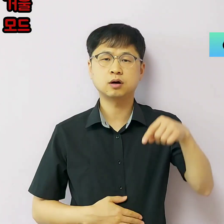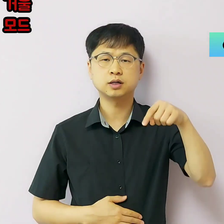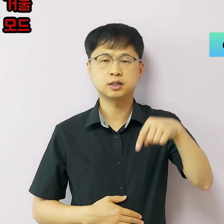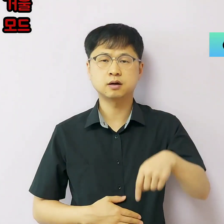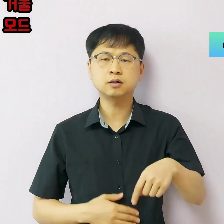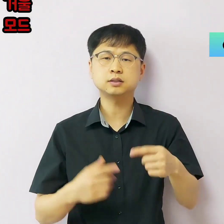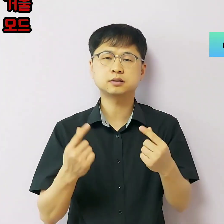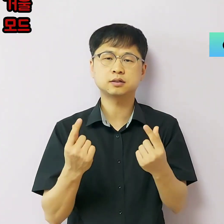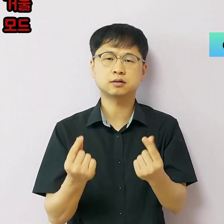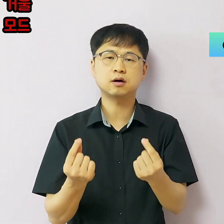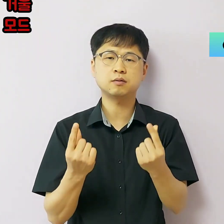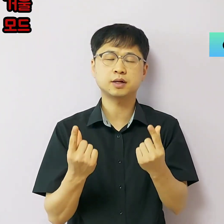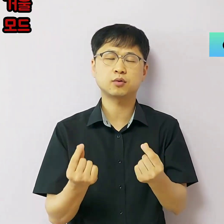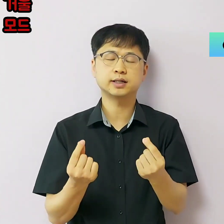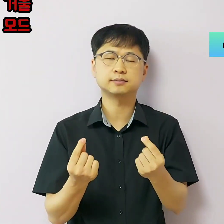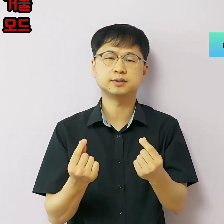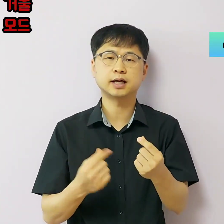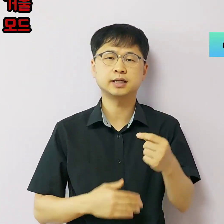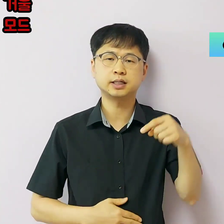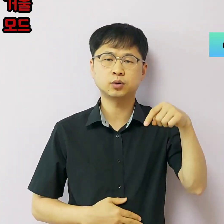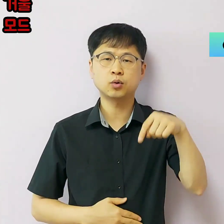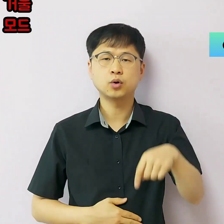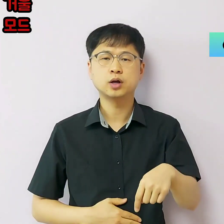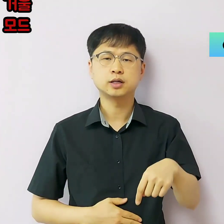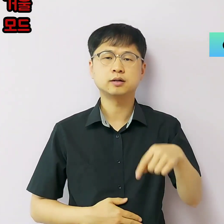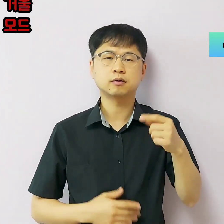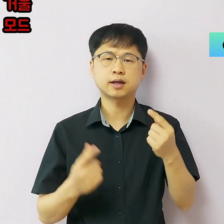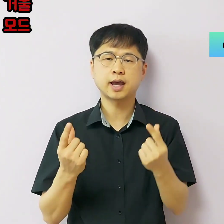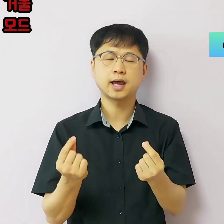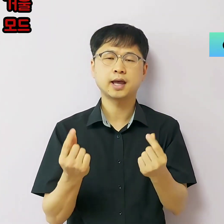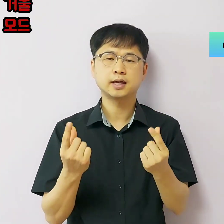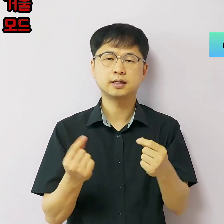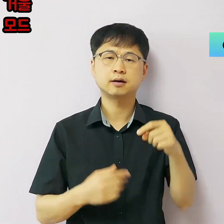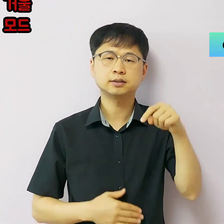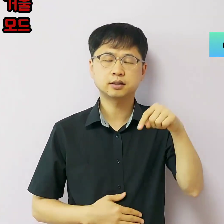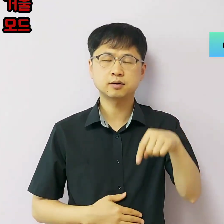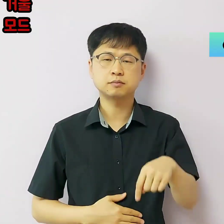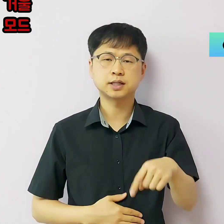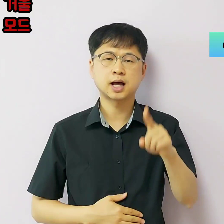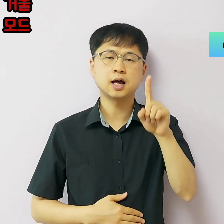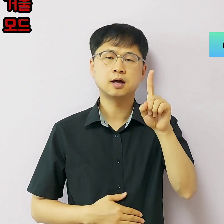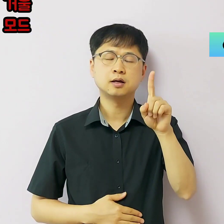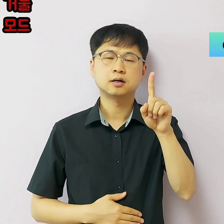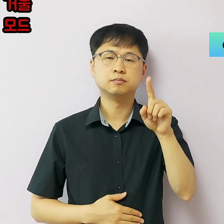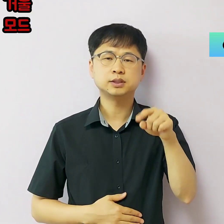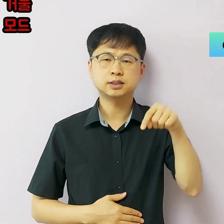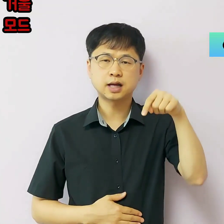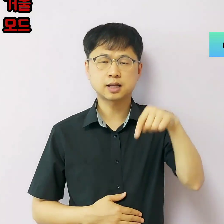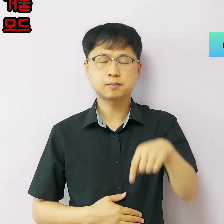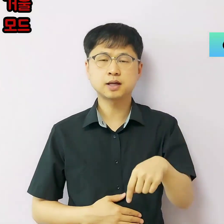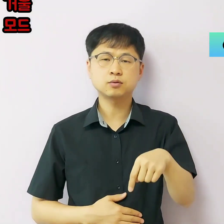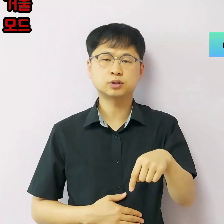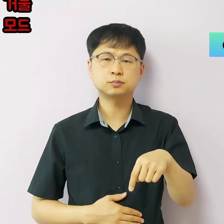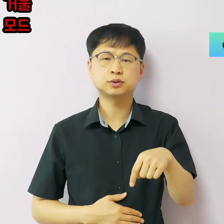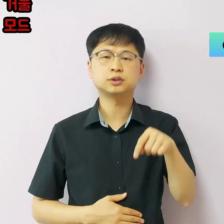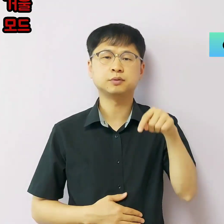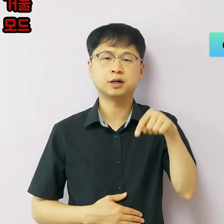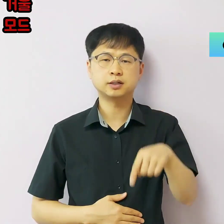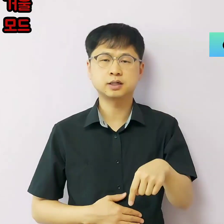수어 이것처럼 이라고 하였습니다. 이리도, 이렇게, 이것처럼입니다. 검지를 아래 방향으로 짚어주시면